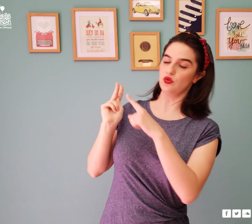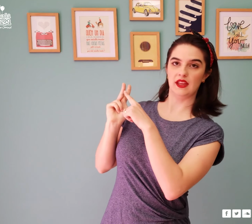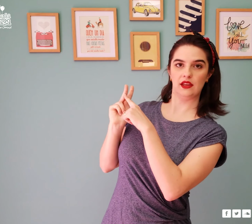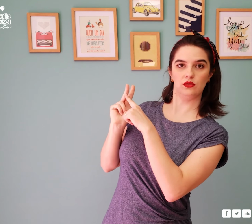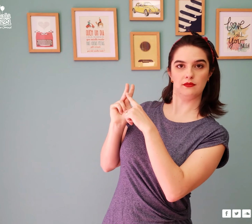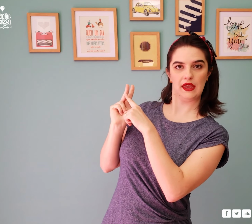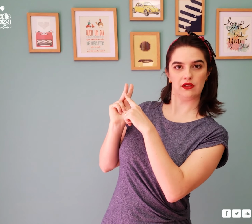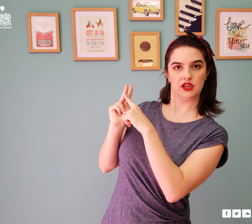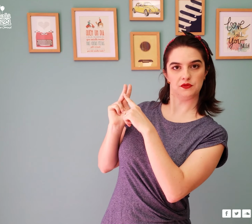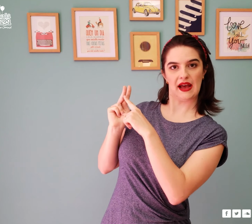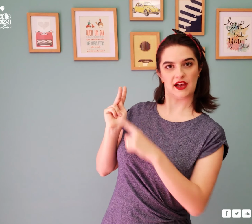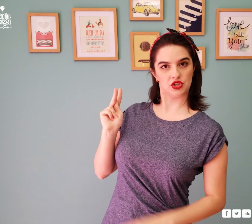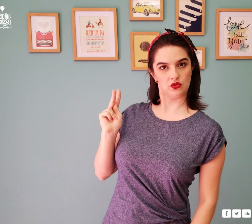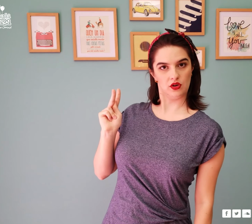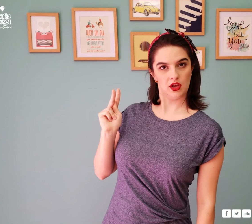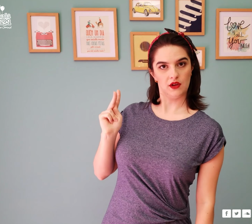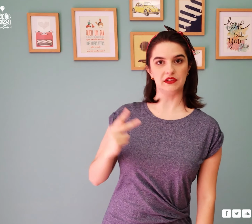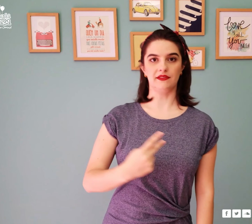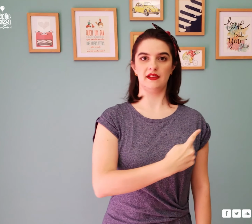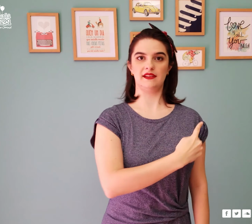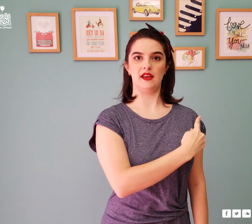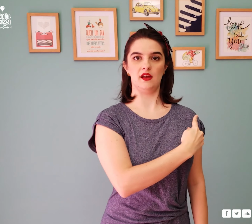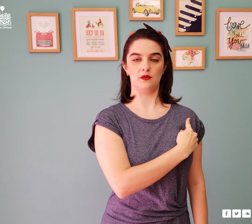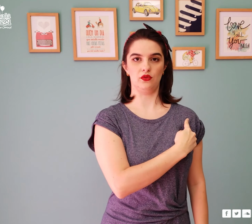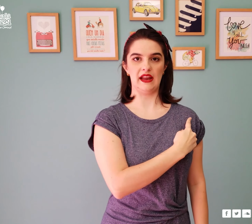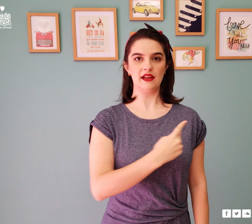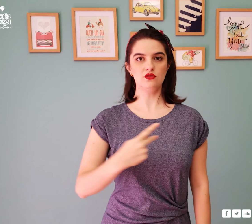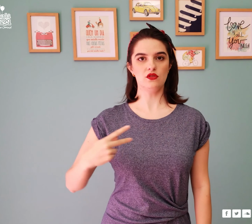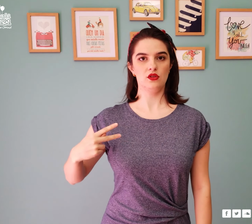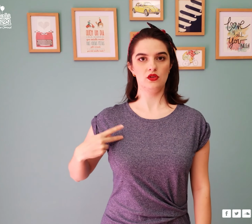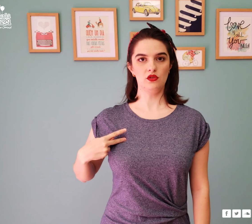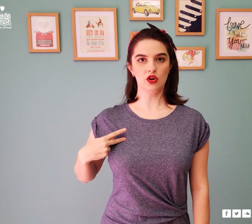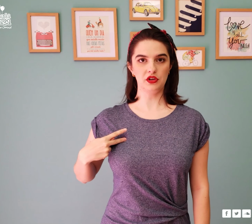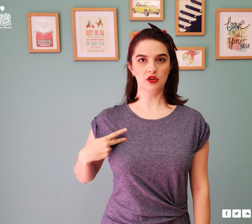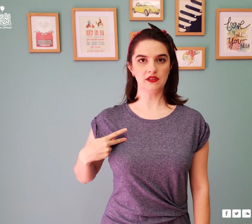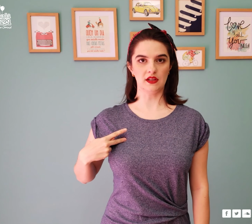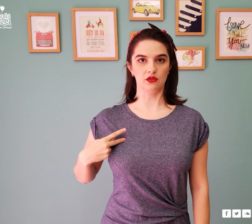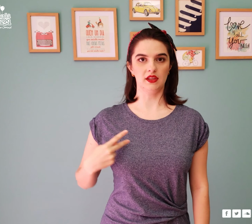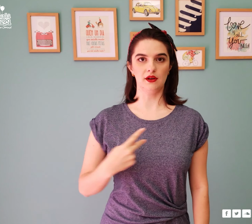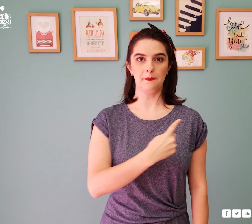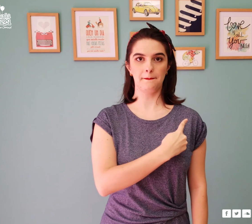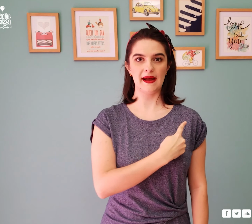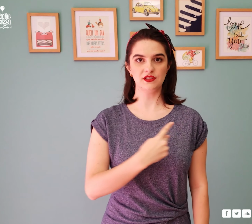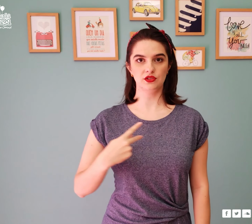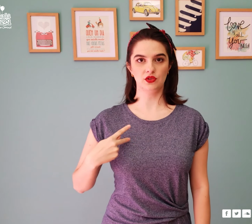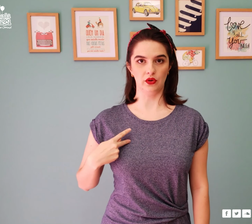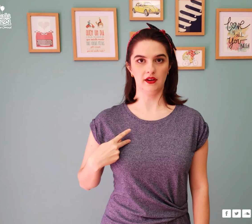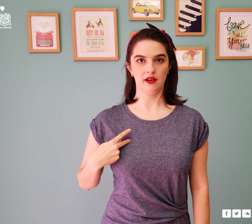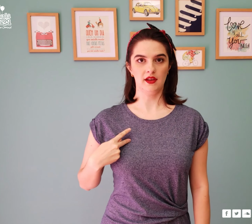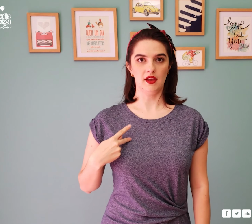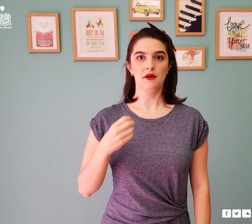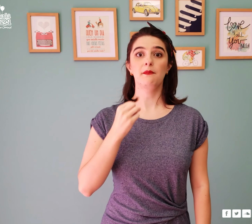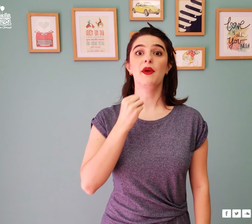com o dedo do meio aqui de baixo, você vai fazer um lado e o outro encostando. Então, pastor. Meu